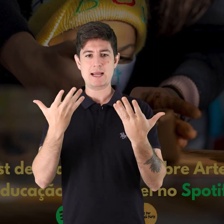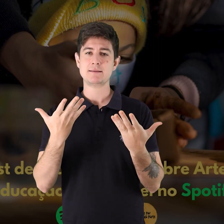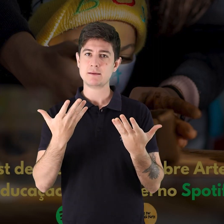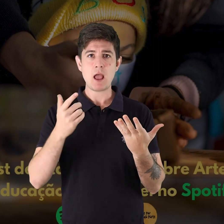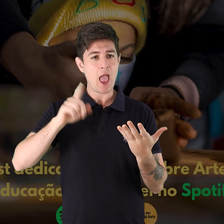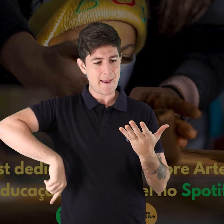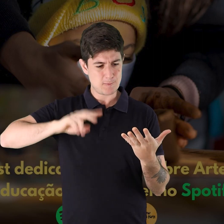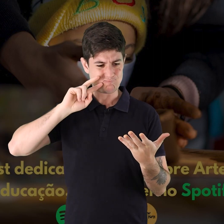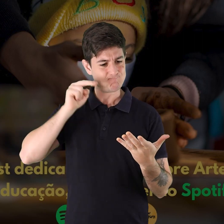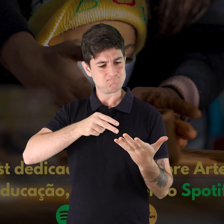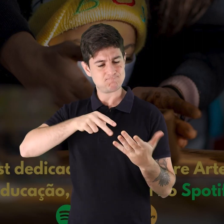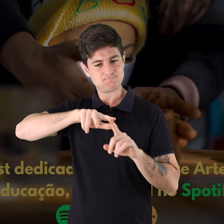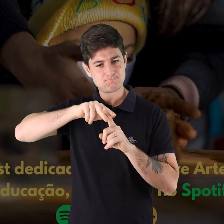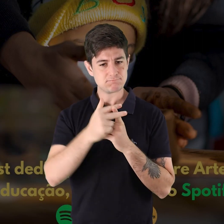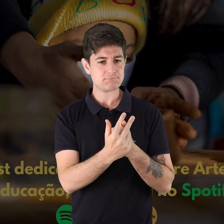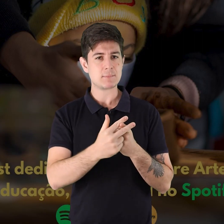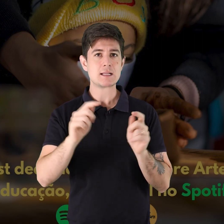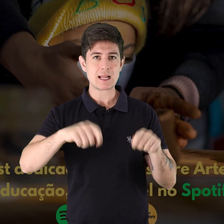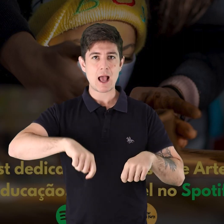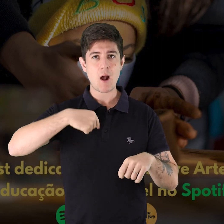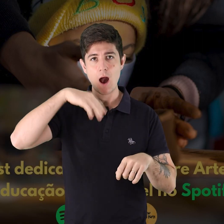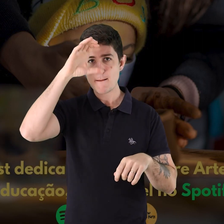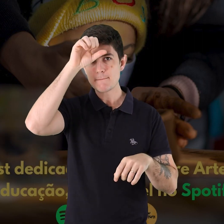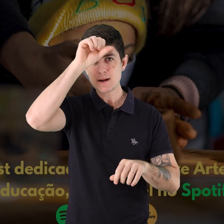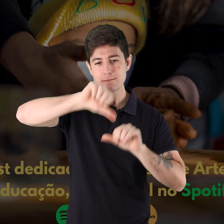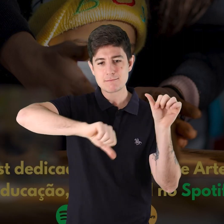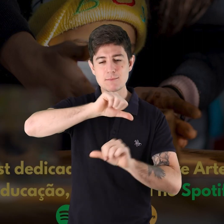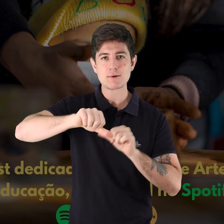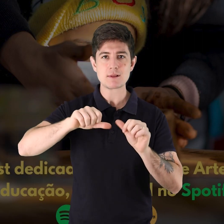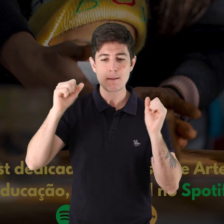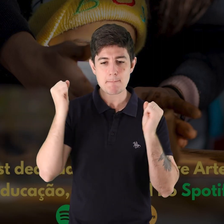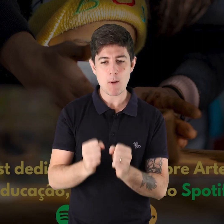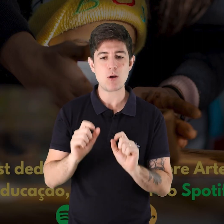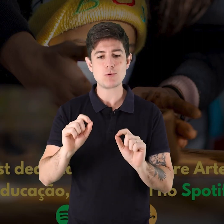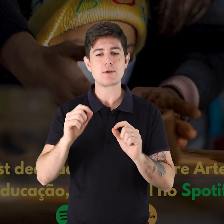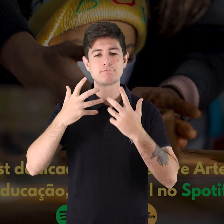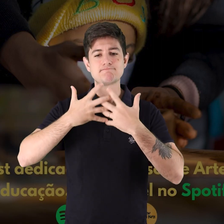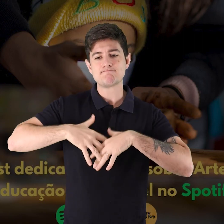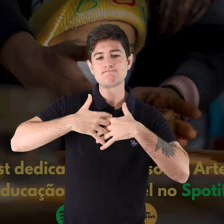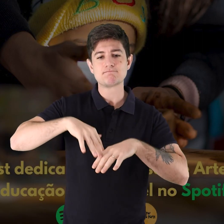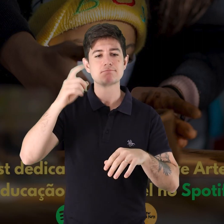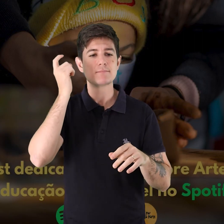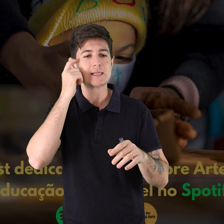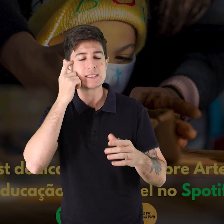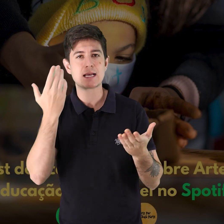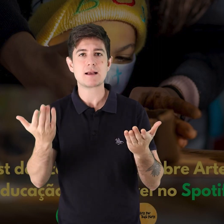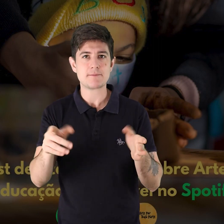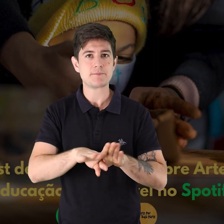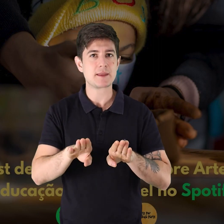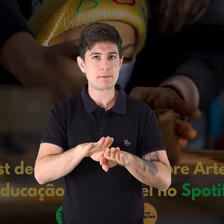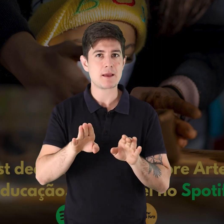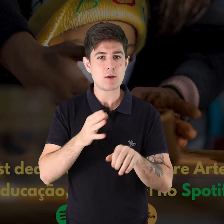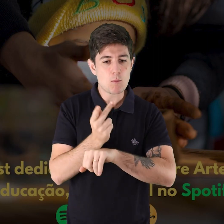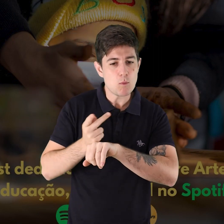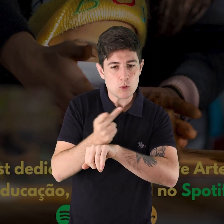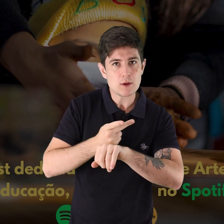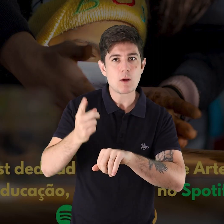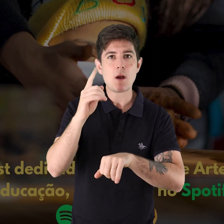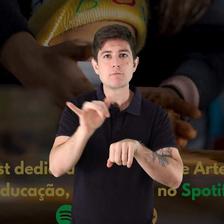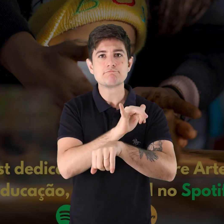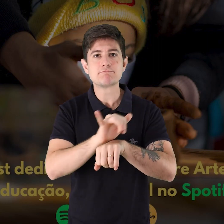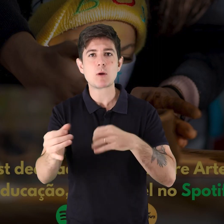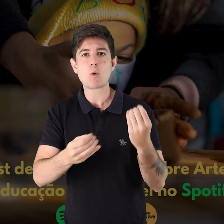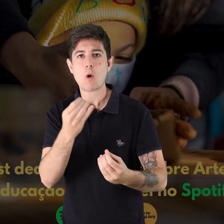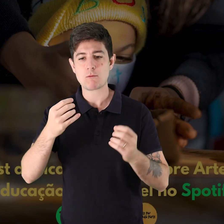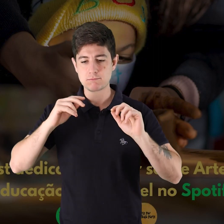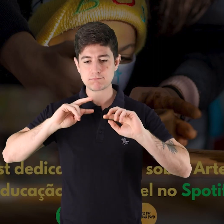só que isso faz crescer. Isso permite que exista um aprendizado, isso permite que a gente possa refletir e,